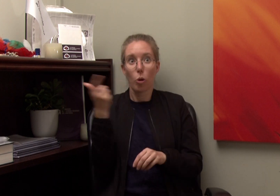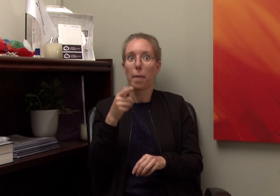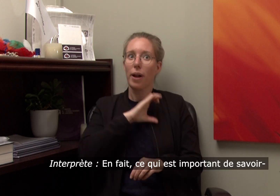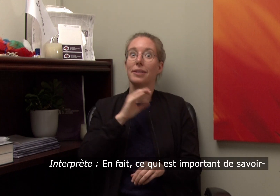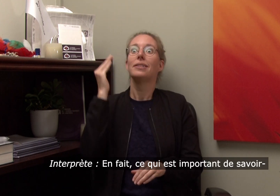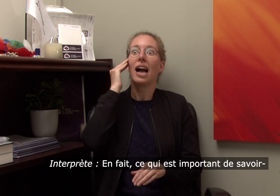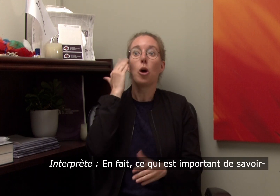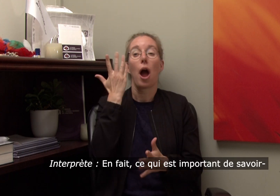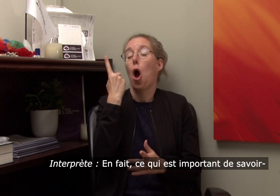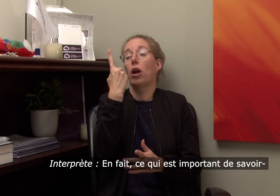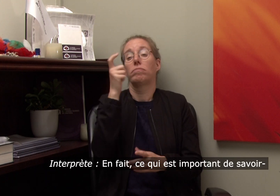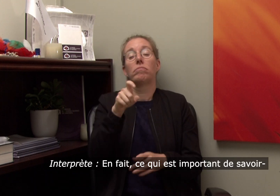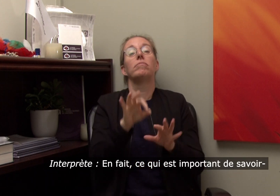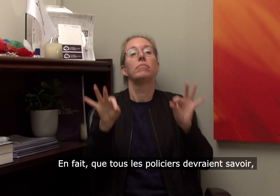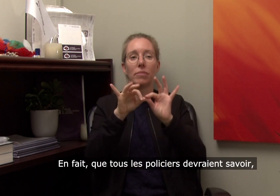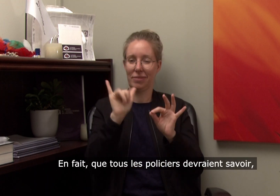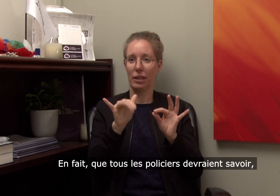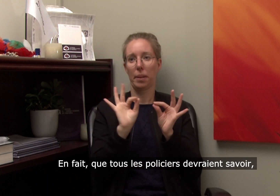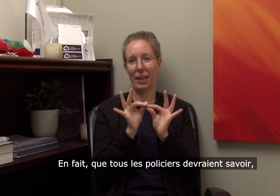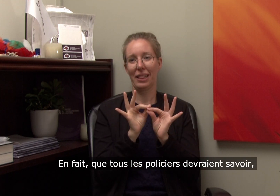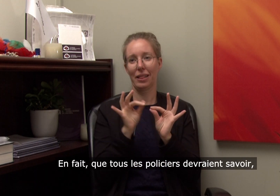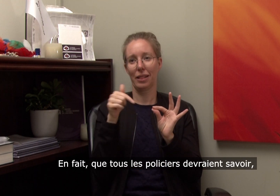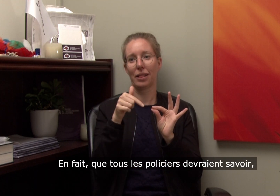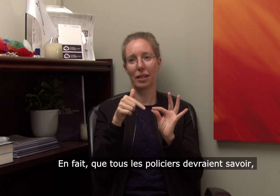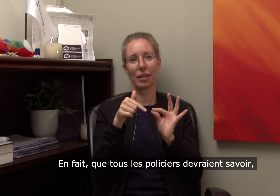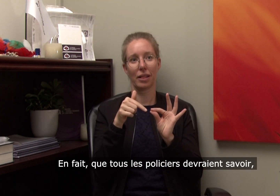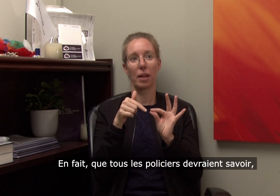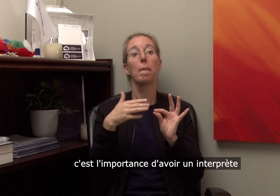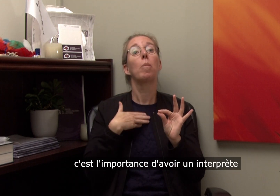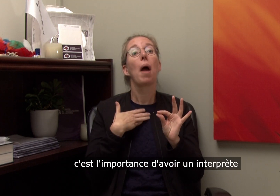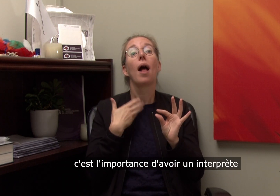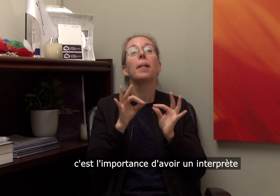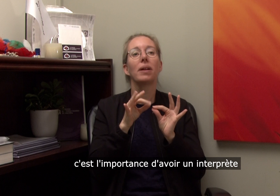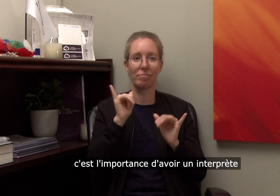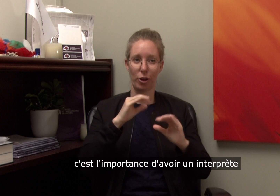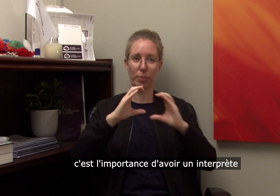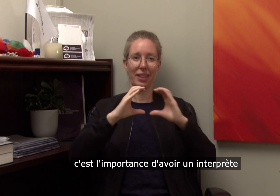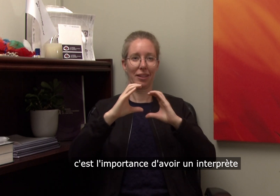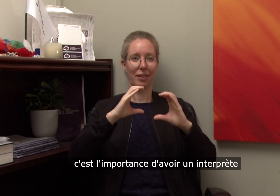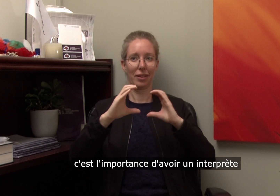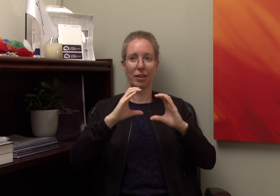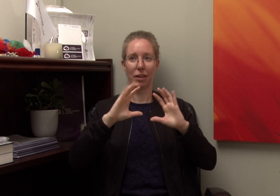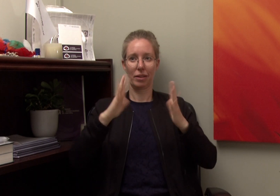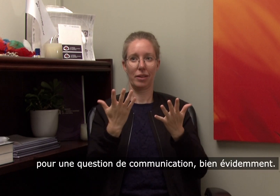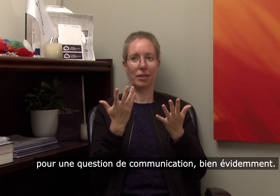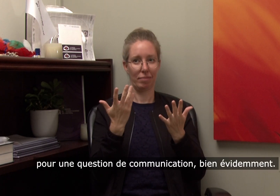En fait, ce qui est important de savoir, en fait que tous les policiers devraient savoir, c'est l'importance d'avoir un interprète pour une question